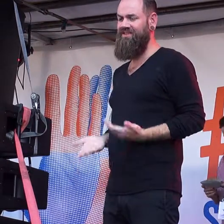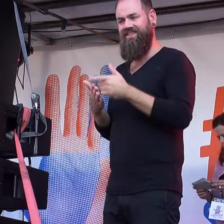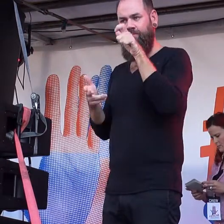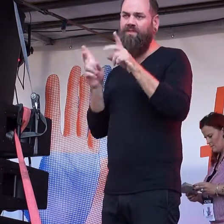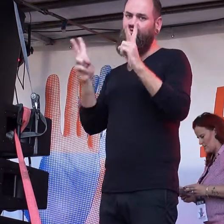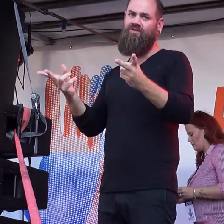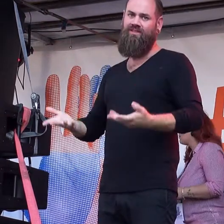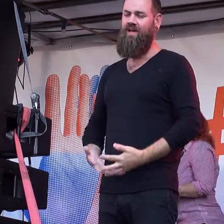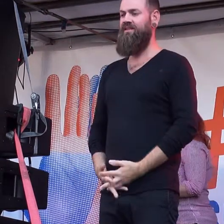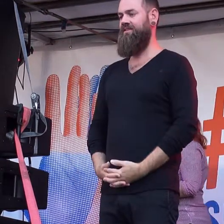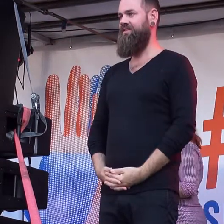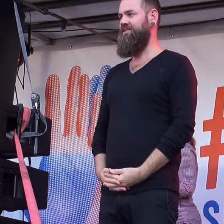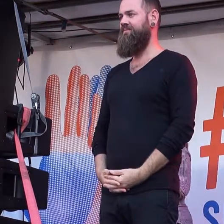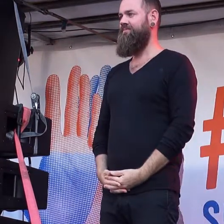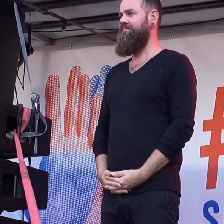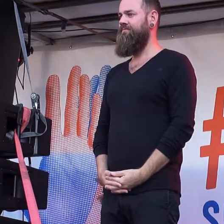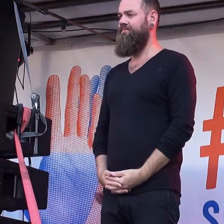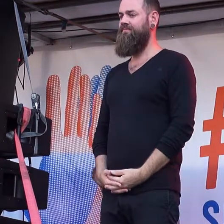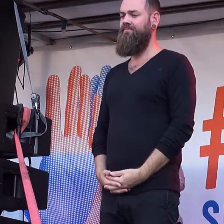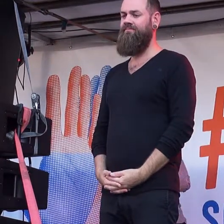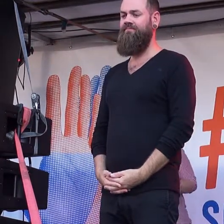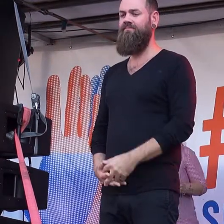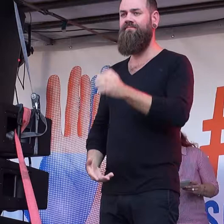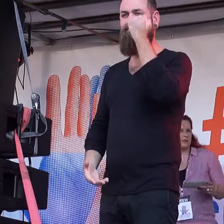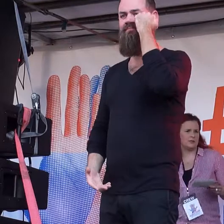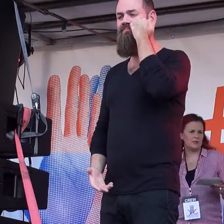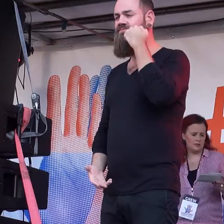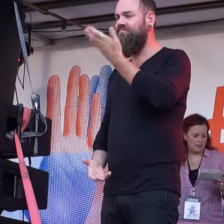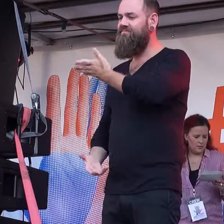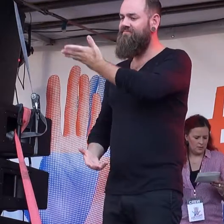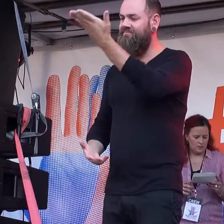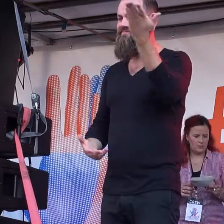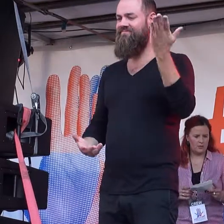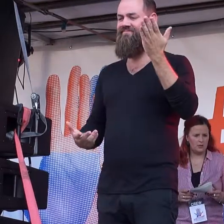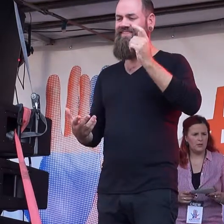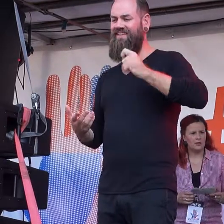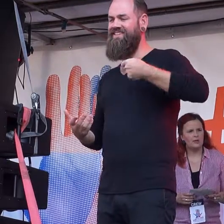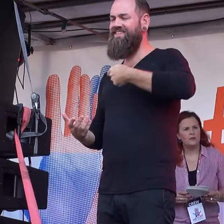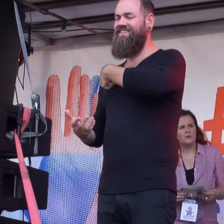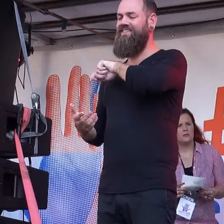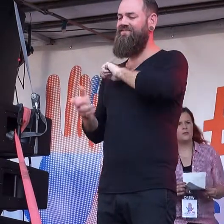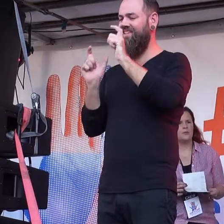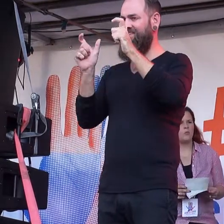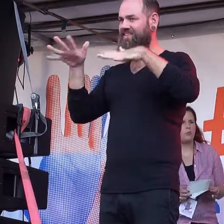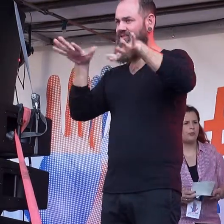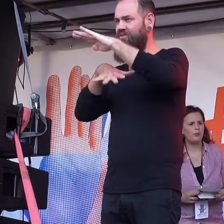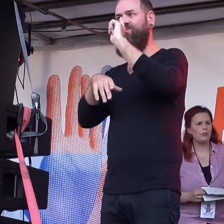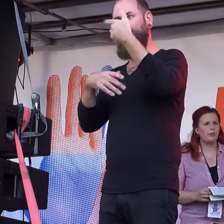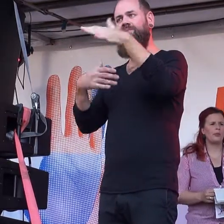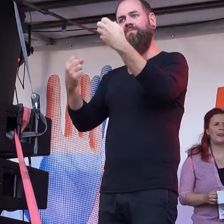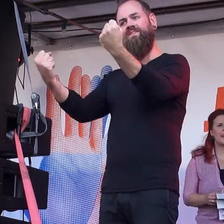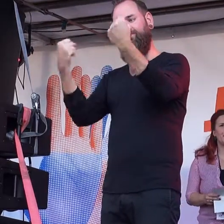wir freuen uns freunde nur durch den druck der zivilgesellschaft haben wir eine chance gegen den immer stärker werdenden